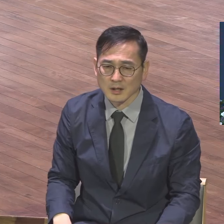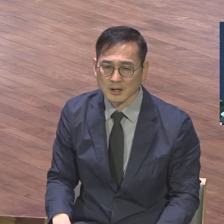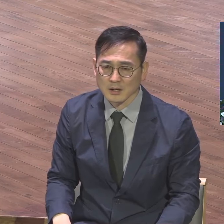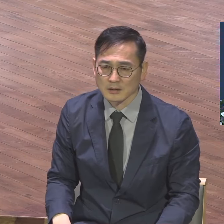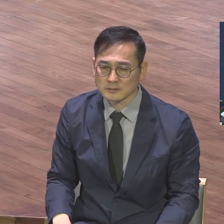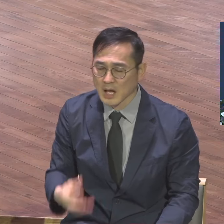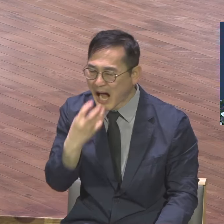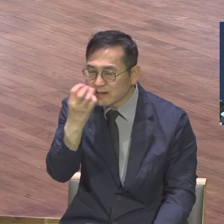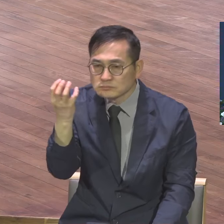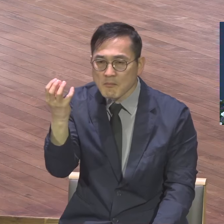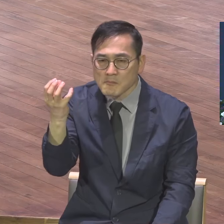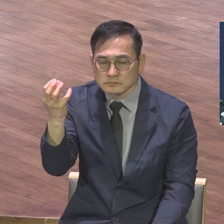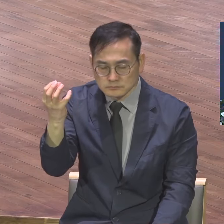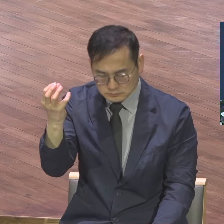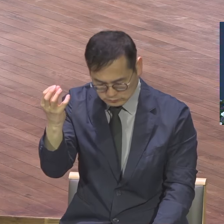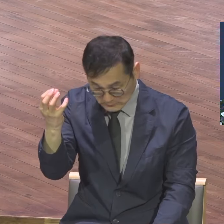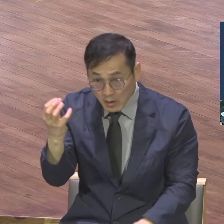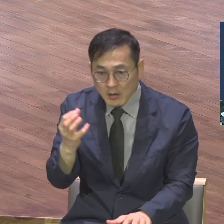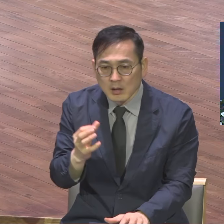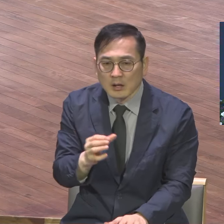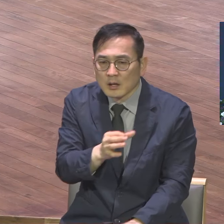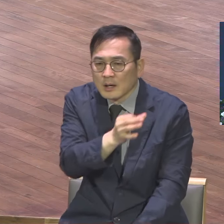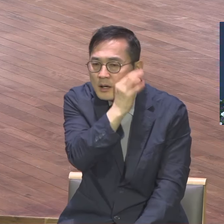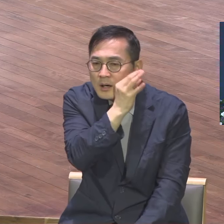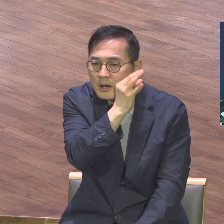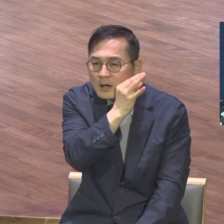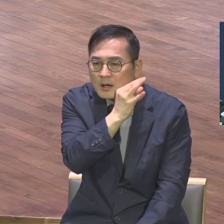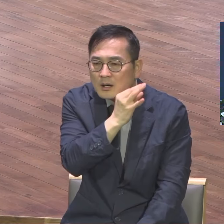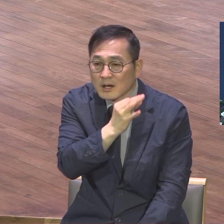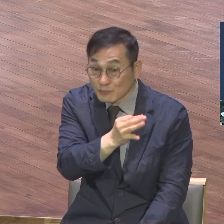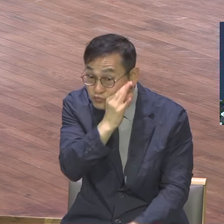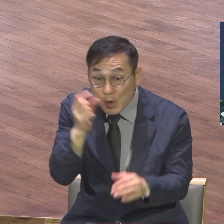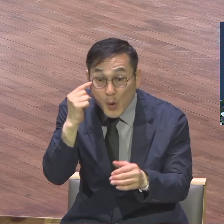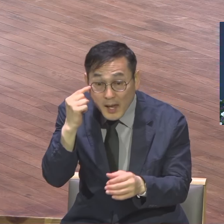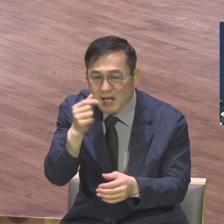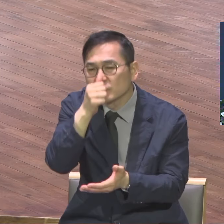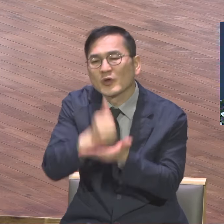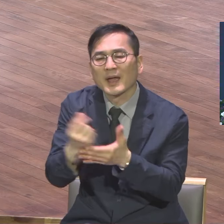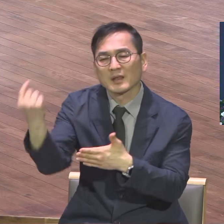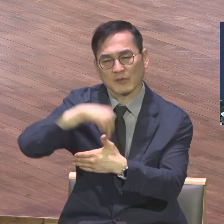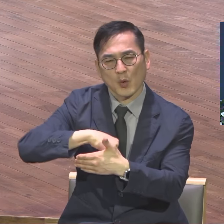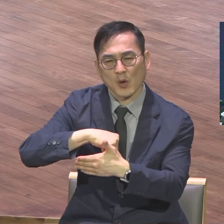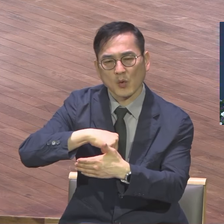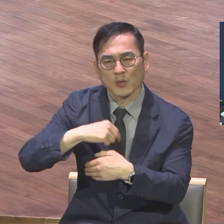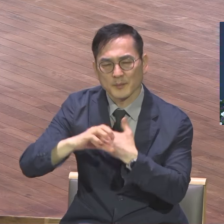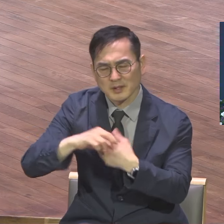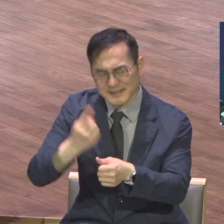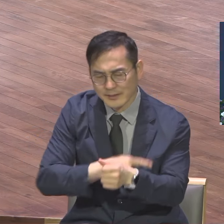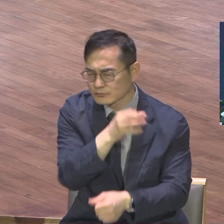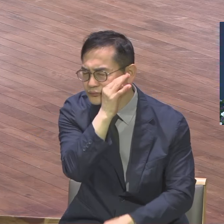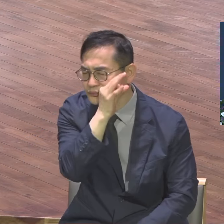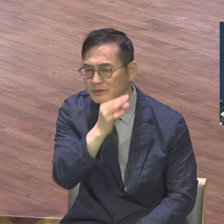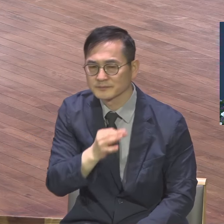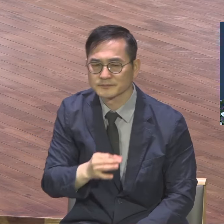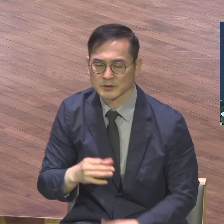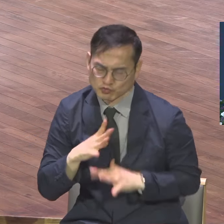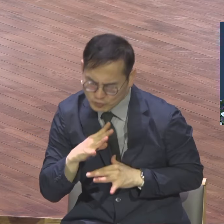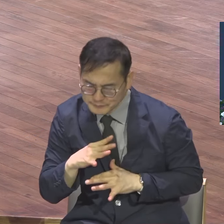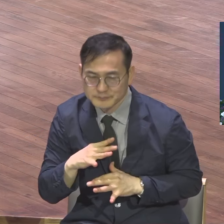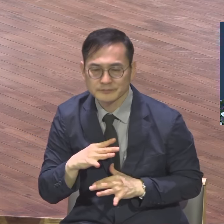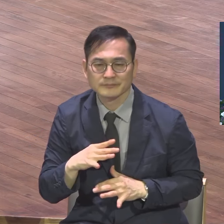부끄러움이 생겨. 이 부끄러움이 다 죄 때문에 그랬거든요. 죄가 들어와서 그 부끄러움도 생기고 두려움도